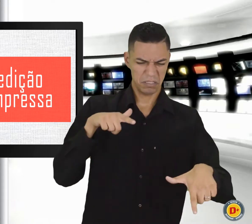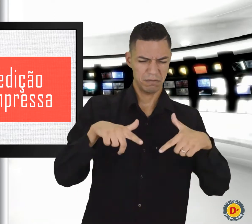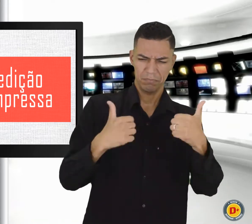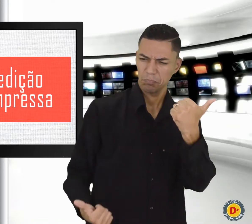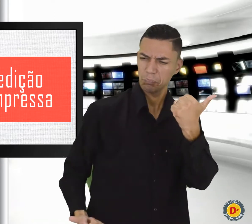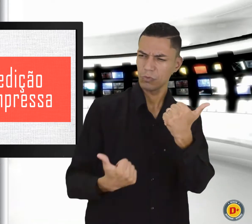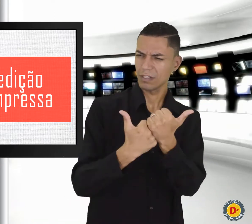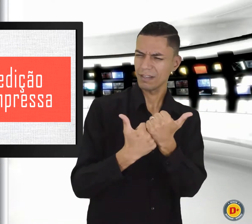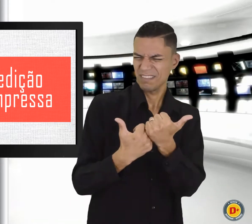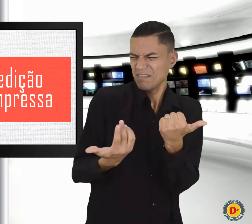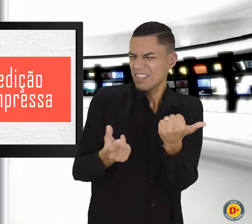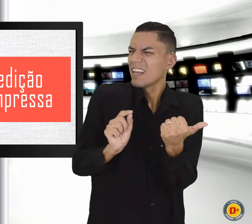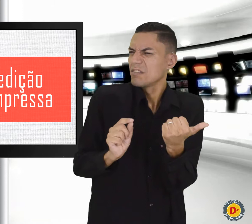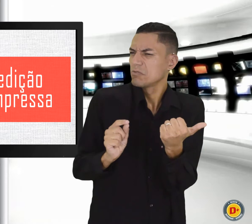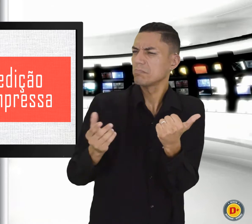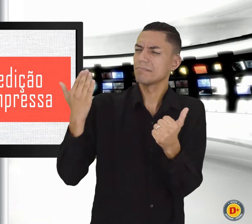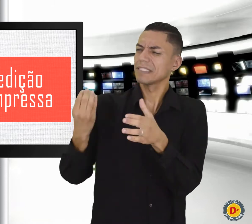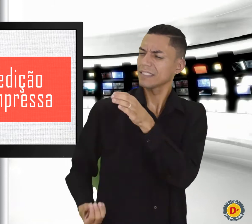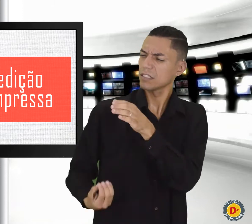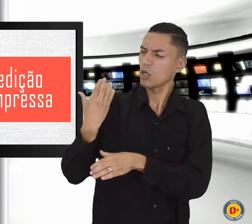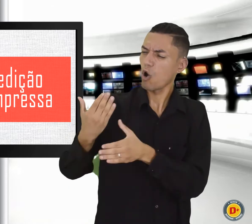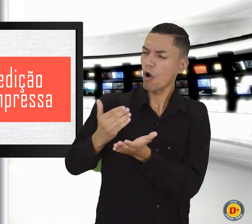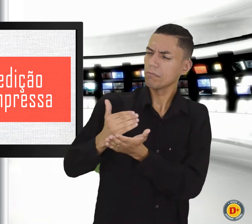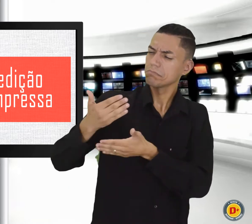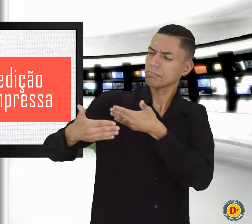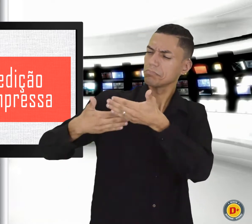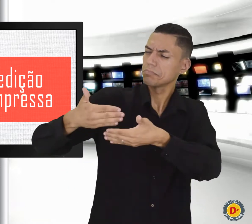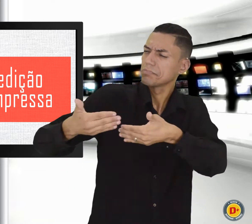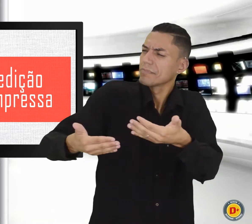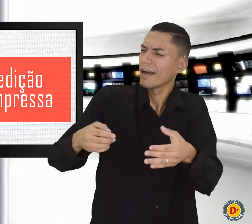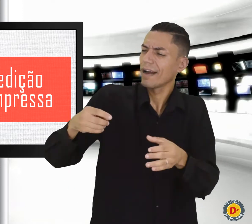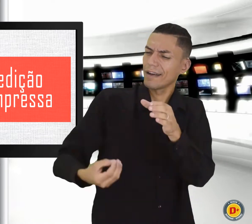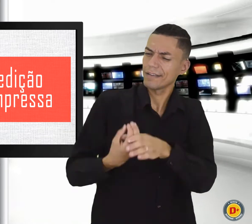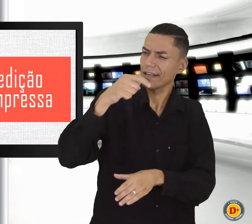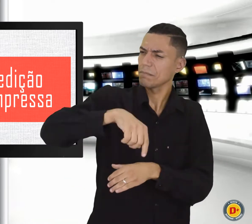e onde foi criado e em que momento passou a ser utilizado no Brasil?